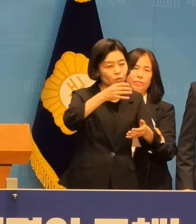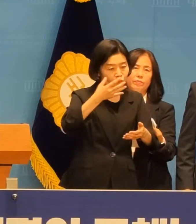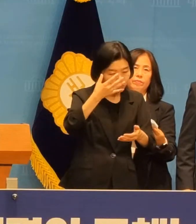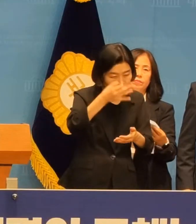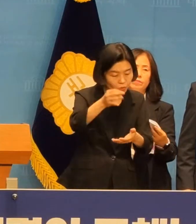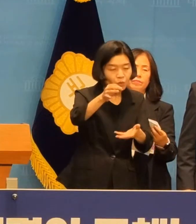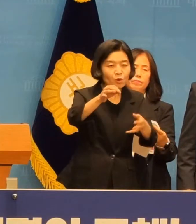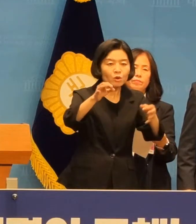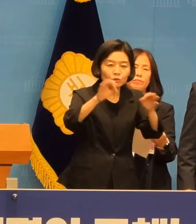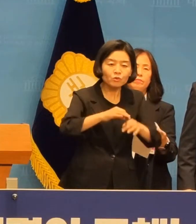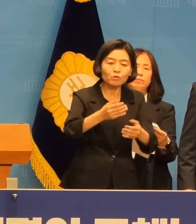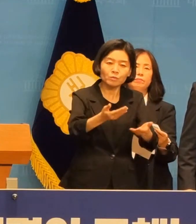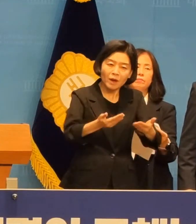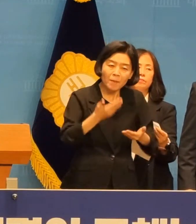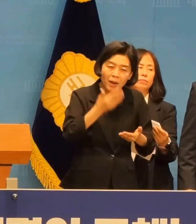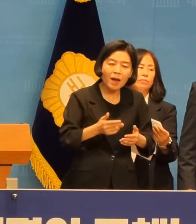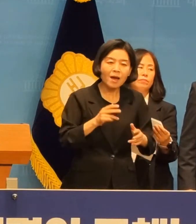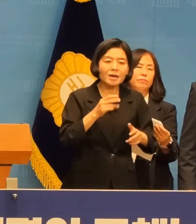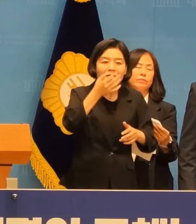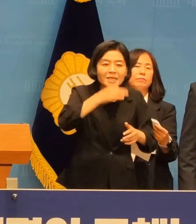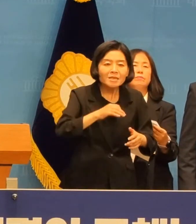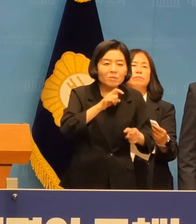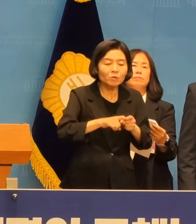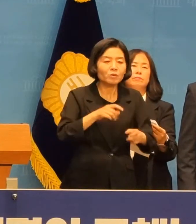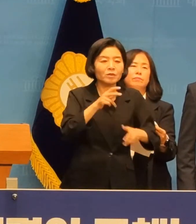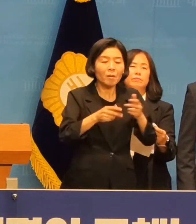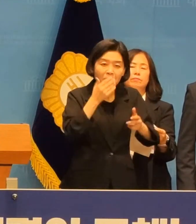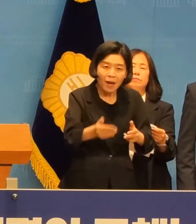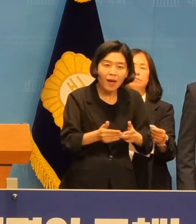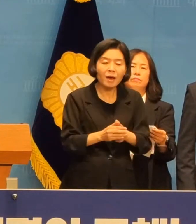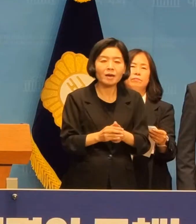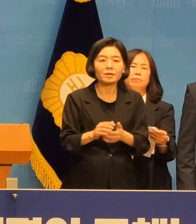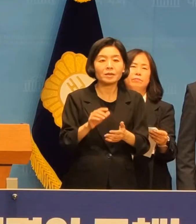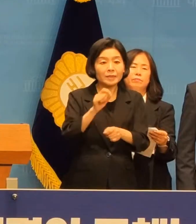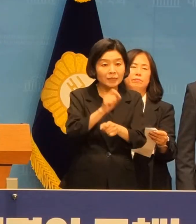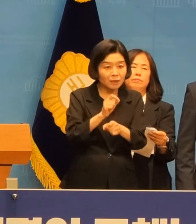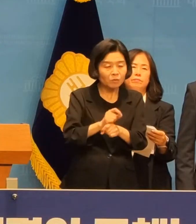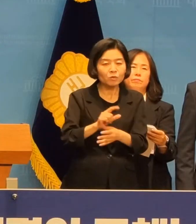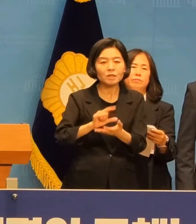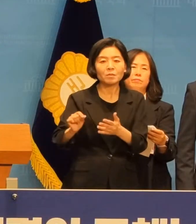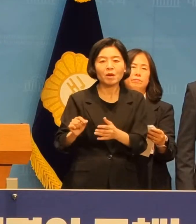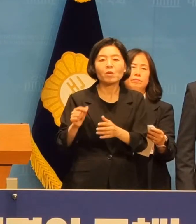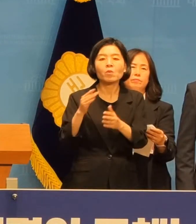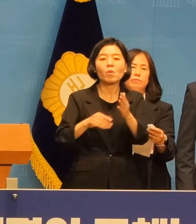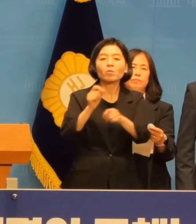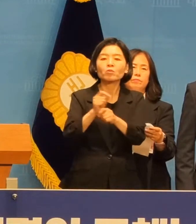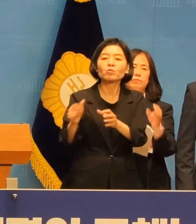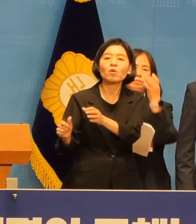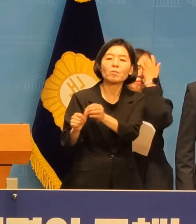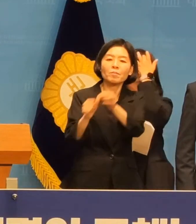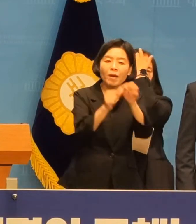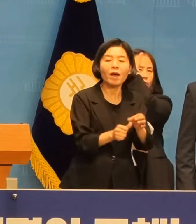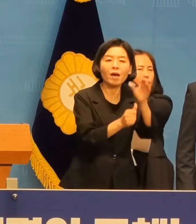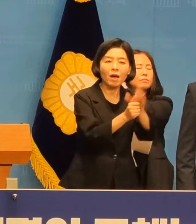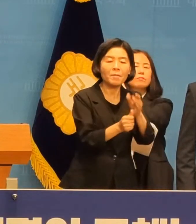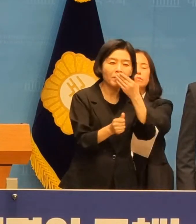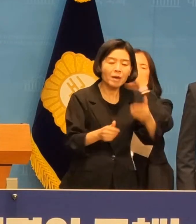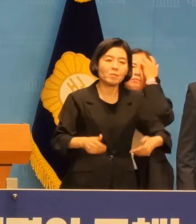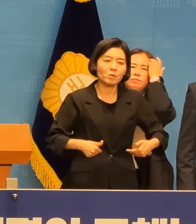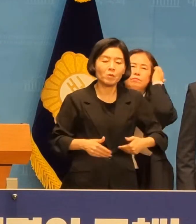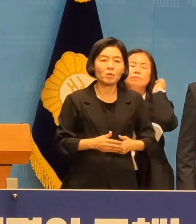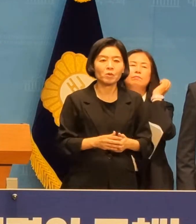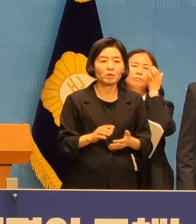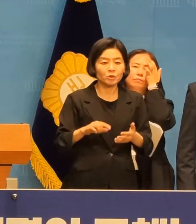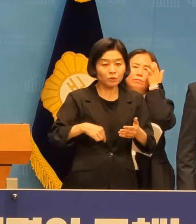운영을 담당하는 사무국 직원은 지방공무원으로 보임하도록 했습니다. 주민이 주도하되 행정이